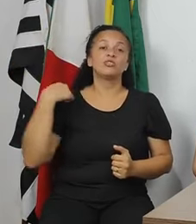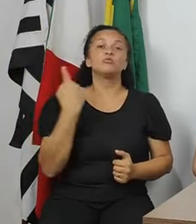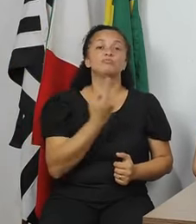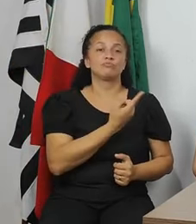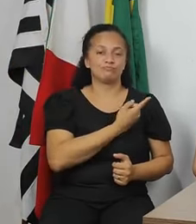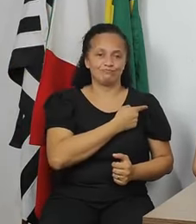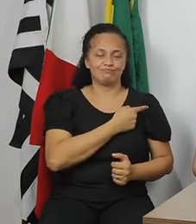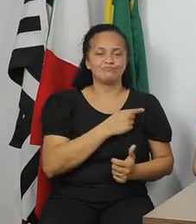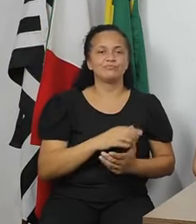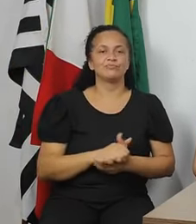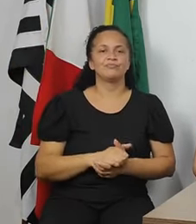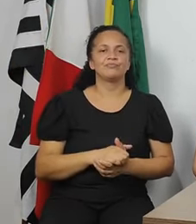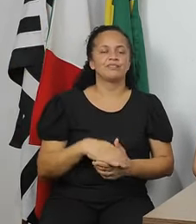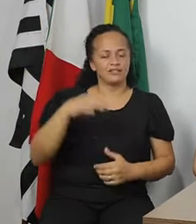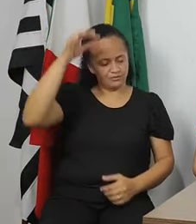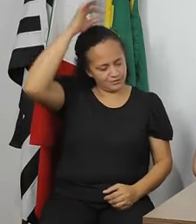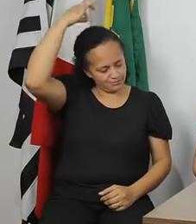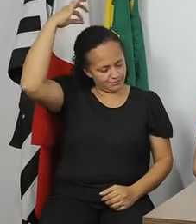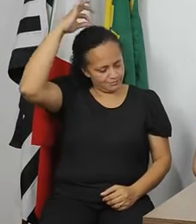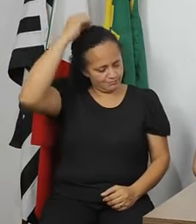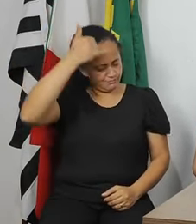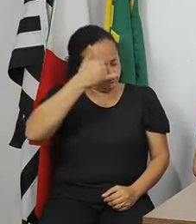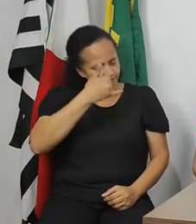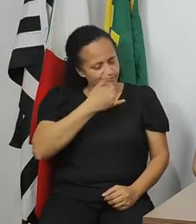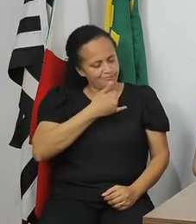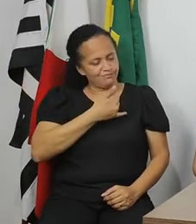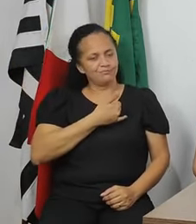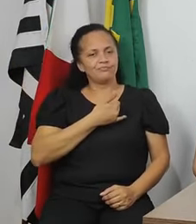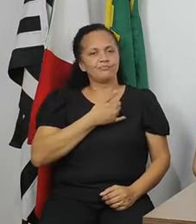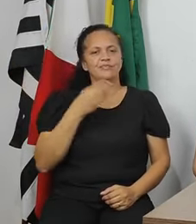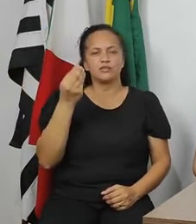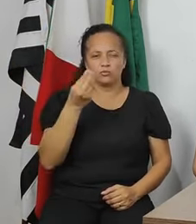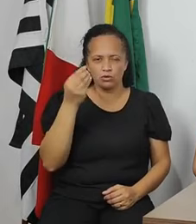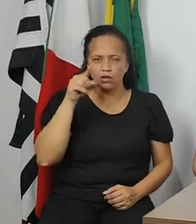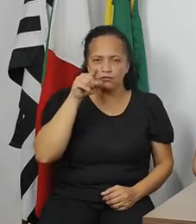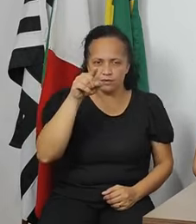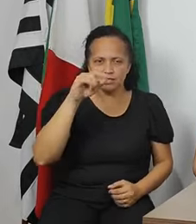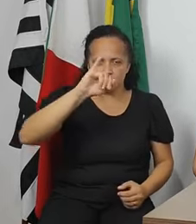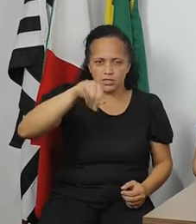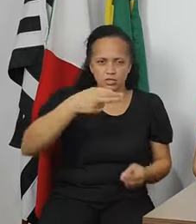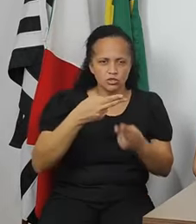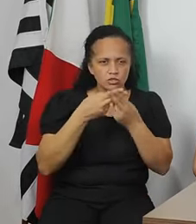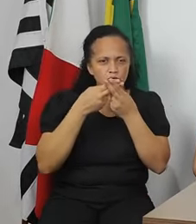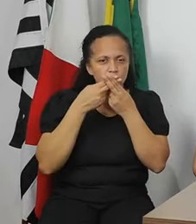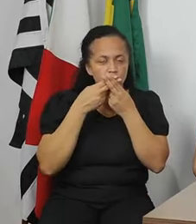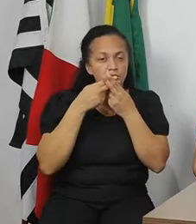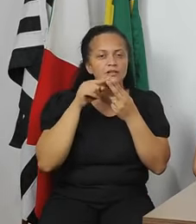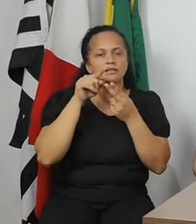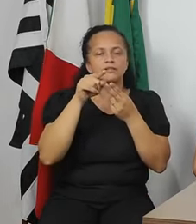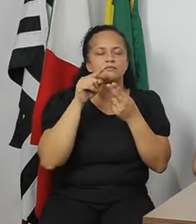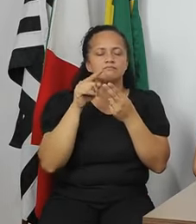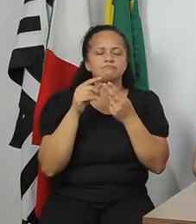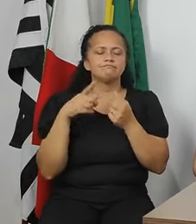Então, fazendo o jejum, você vai estar limpando ele, né? E aí, eu estava falando a respeito de alguns